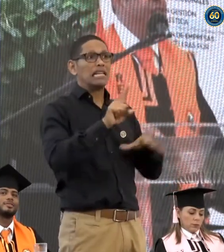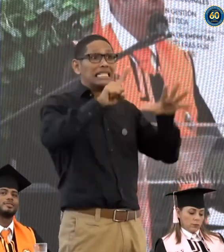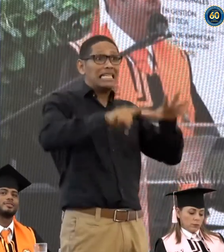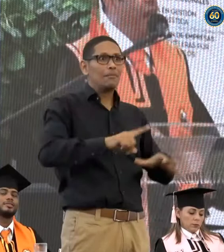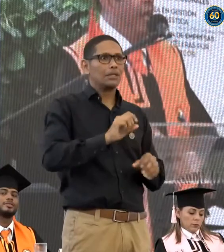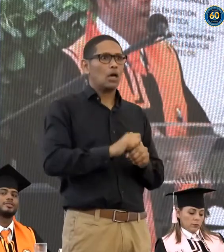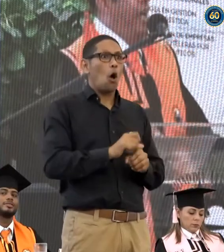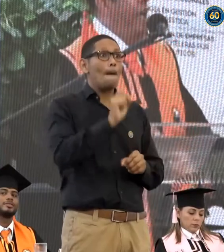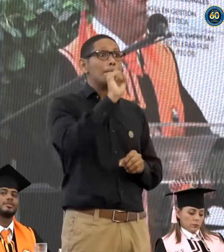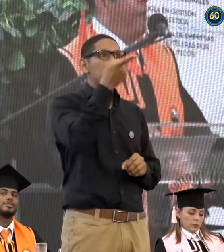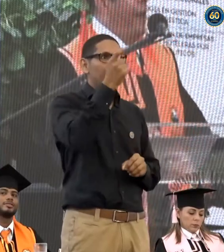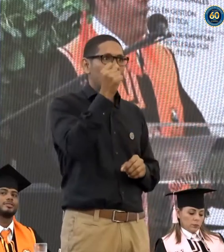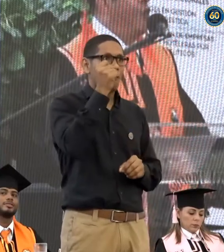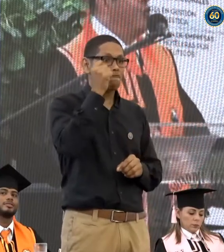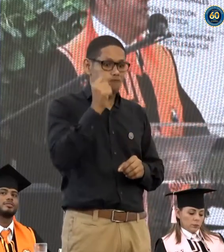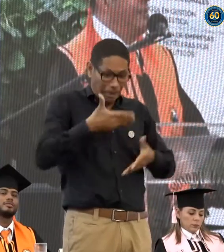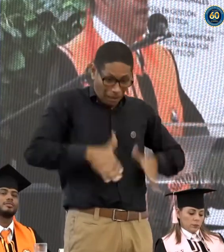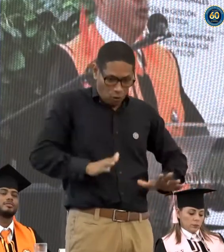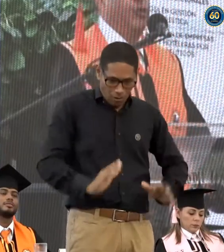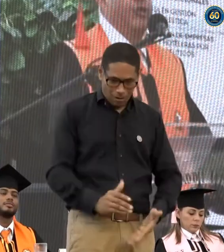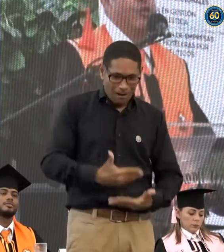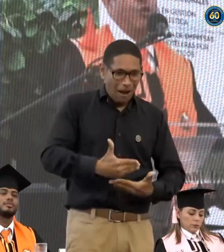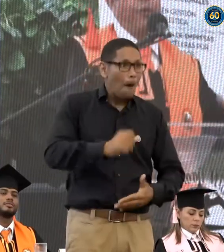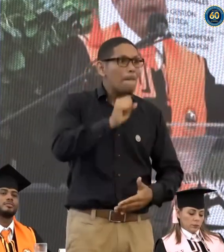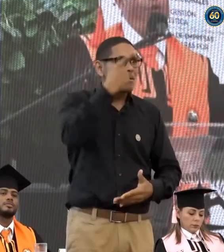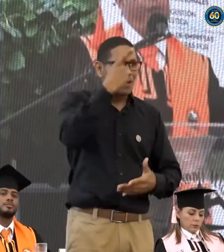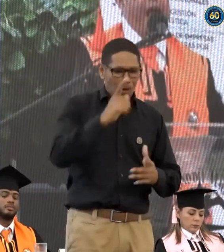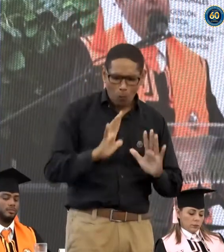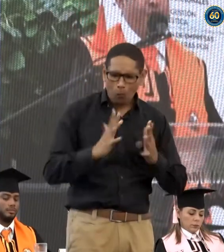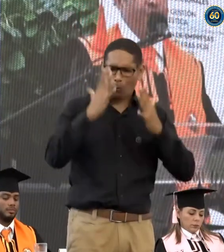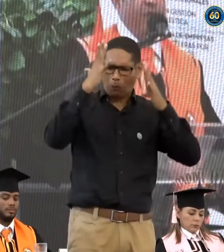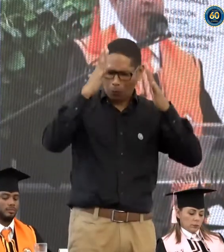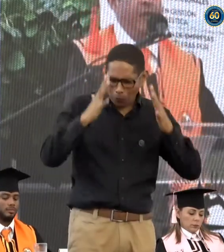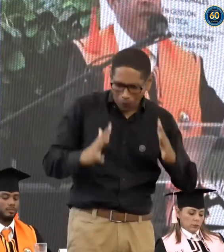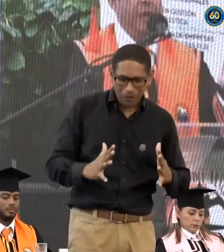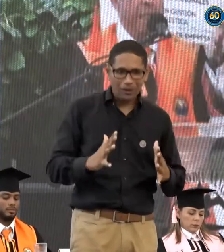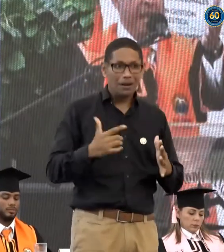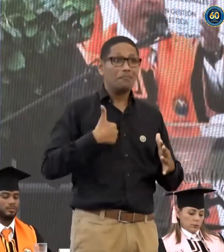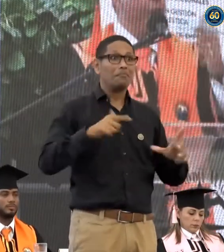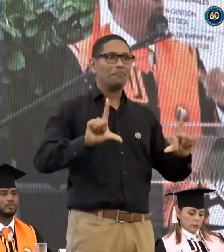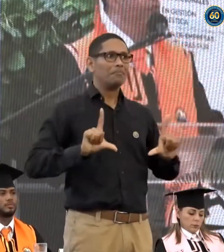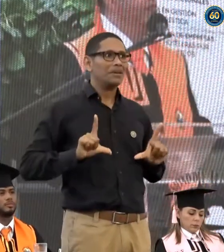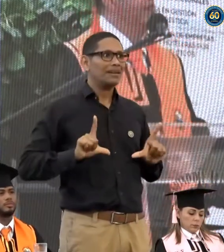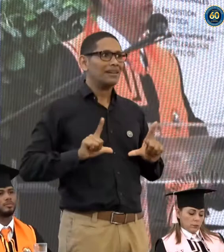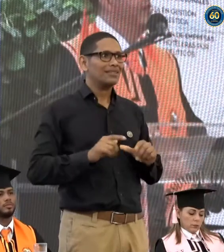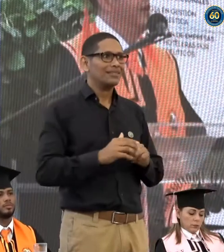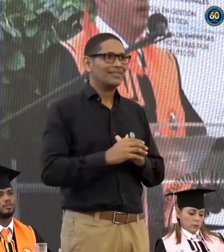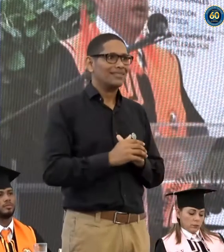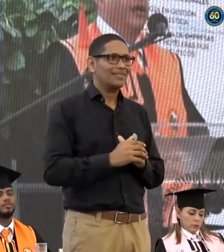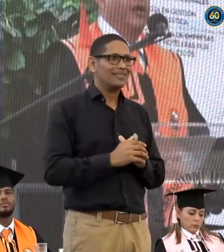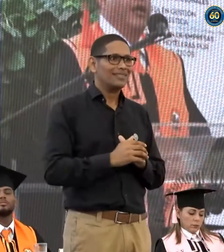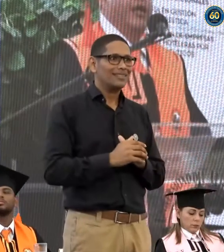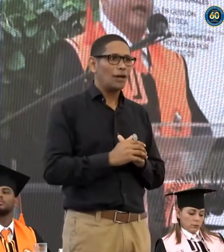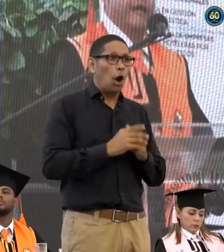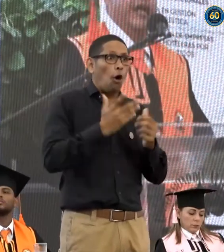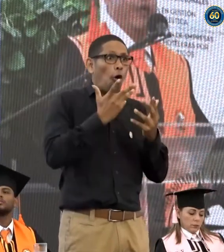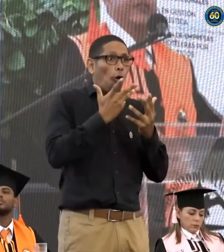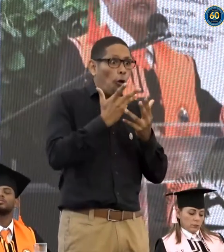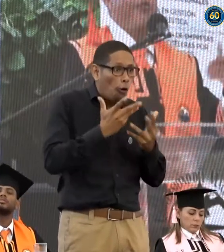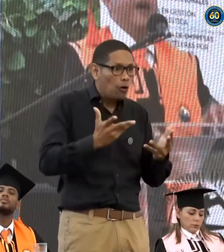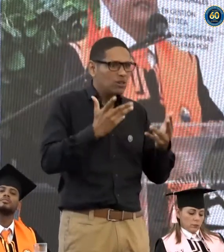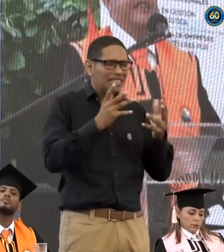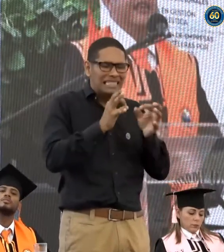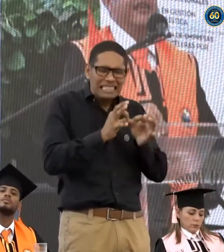llegada de mi primer hijo y su nacimiento su primer cumpleaños mi grado y lo hacemos así